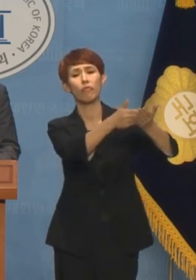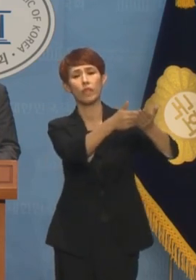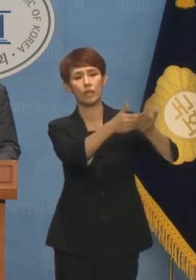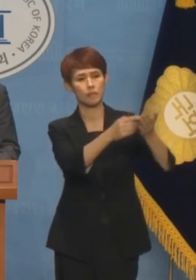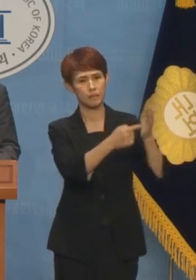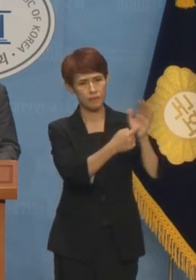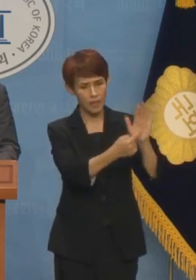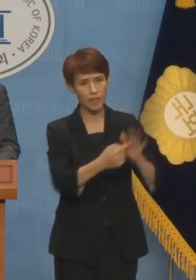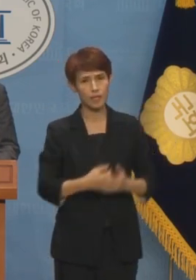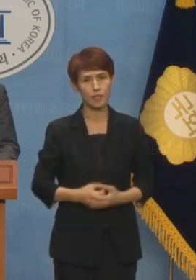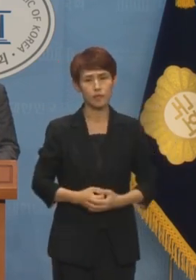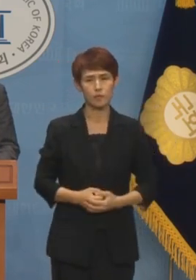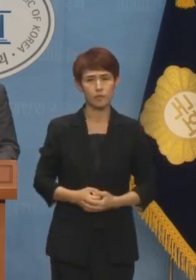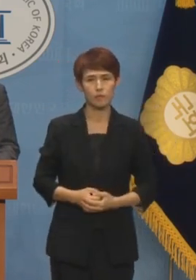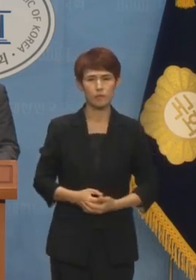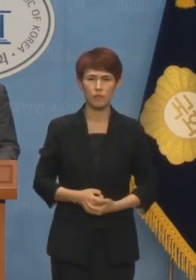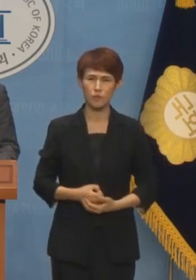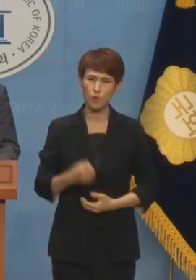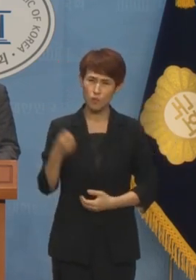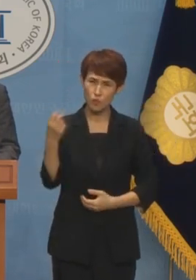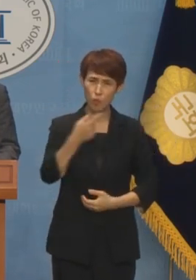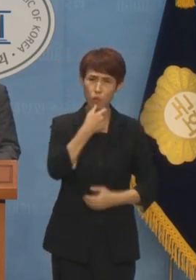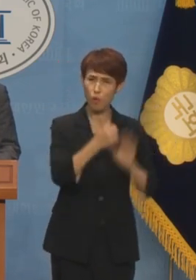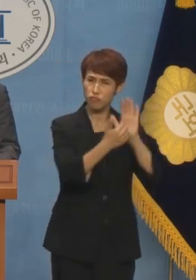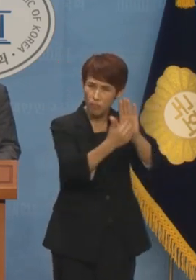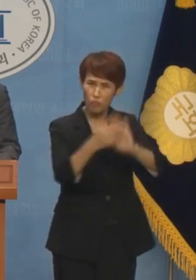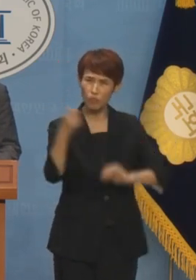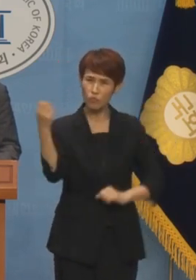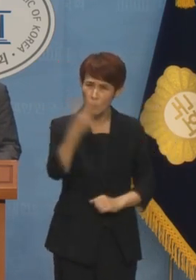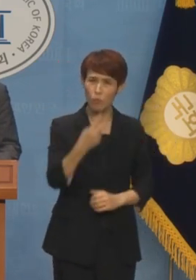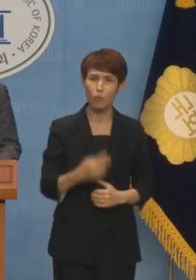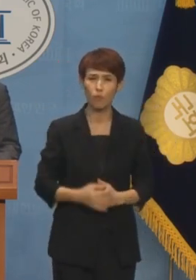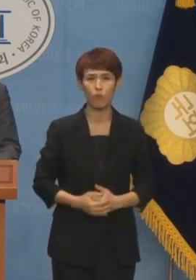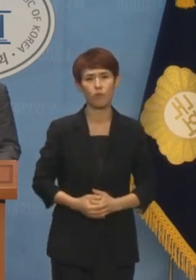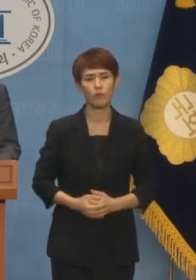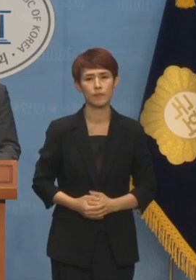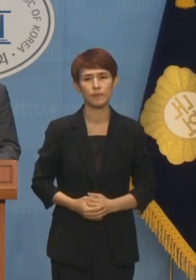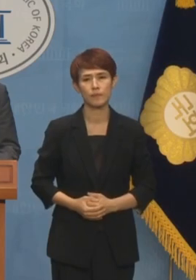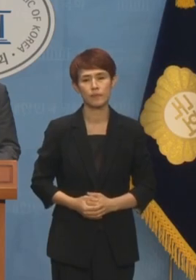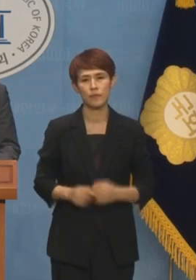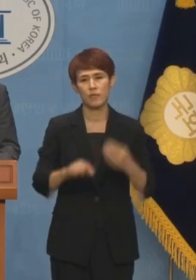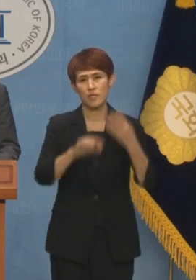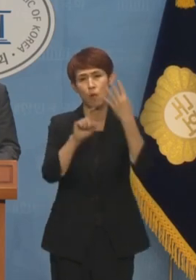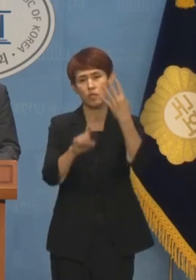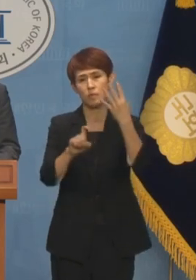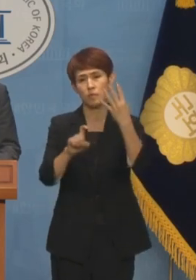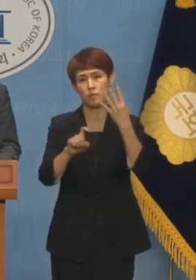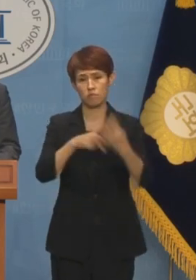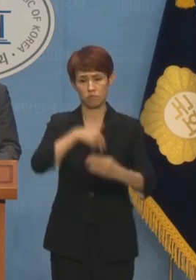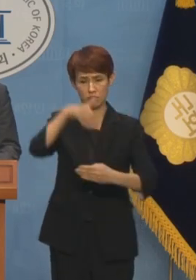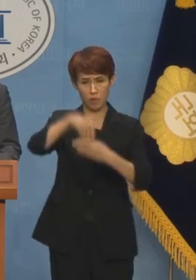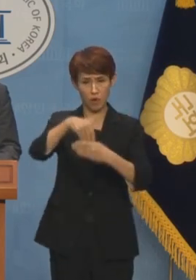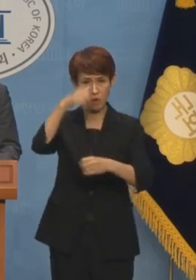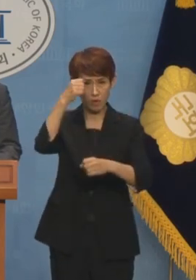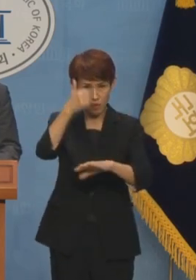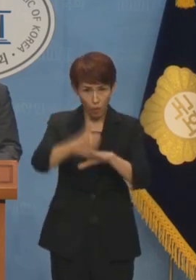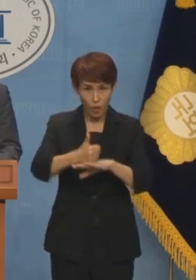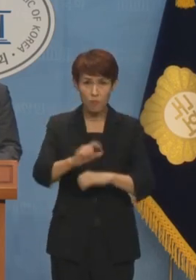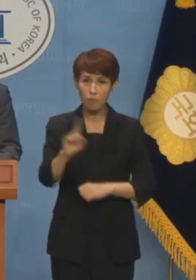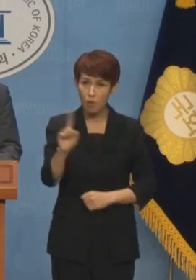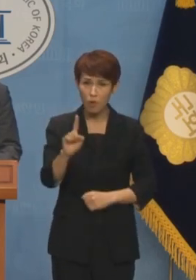밝혔습니다. 또다시 거부권인가? 4월 10일 총선 결과를 한마디로